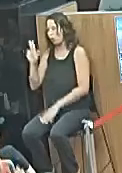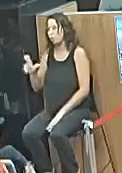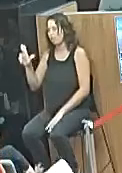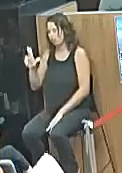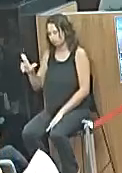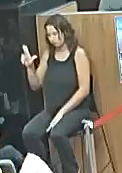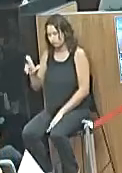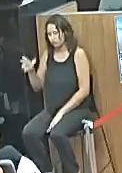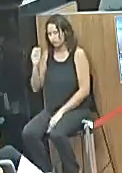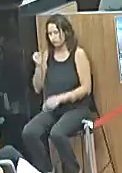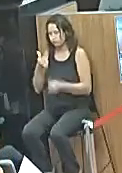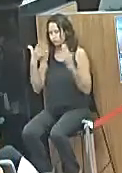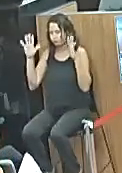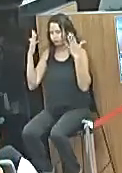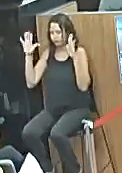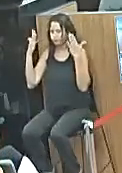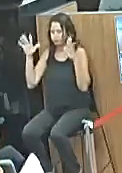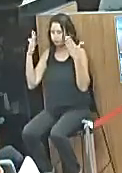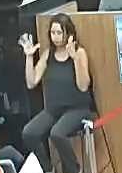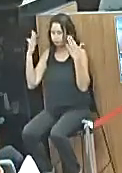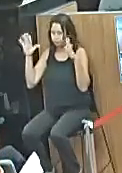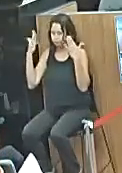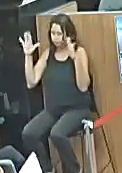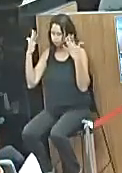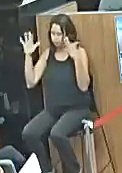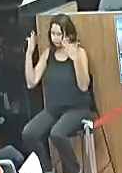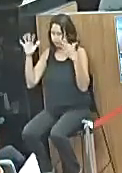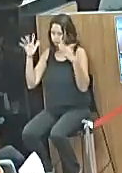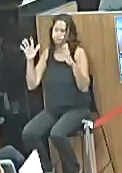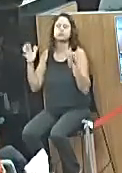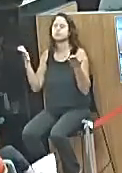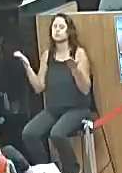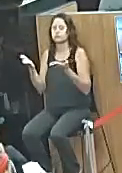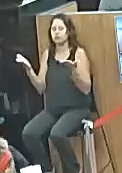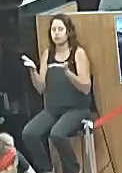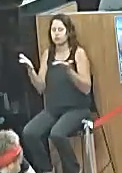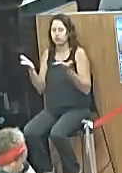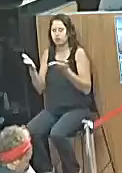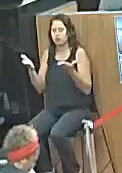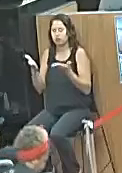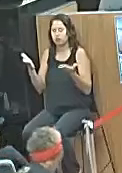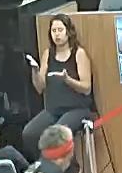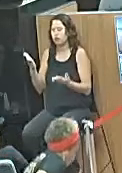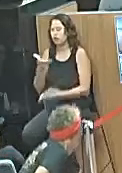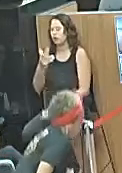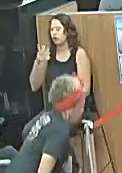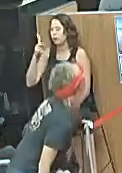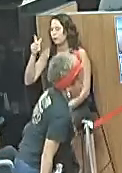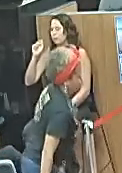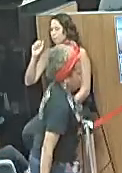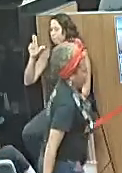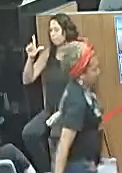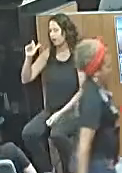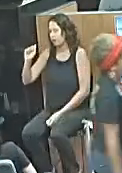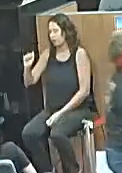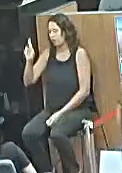é com a fala agora denise paula romano